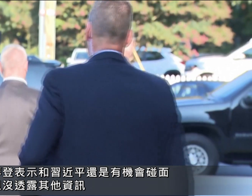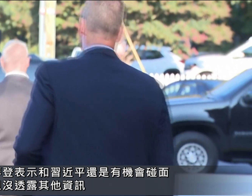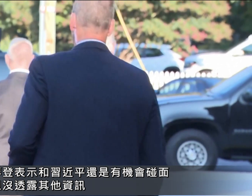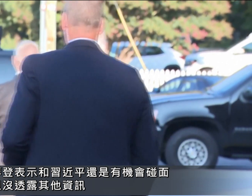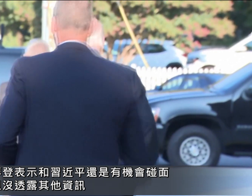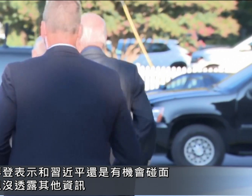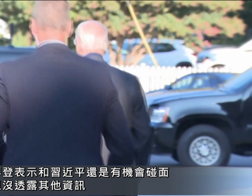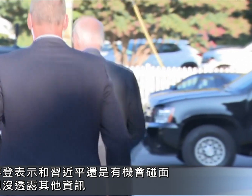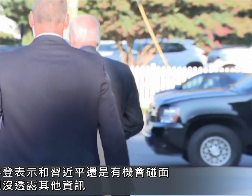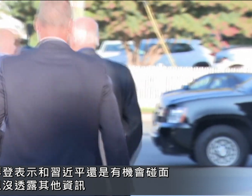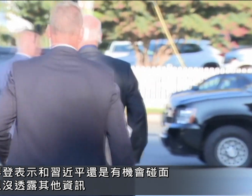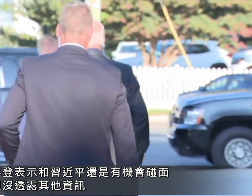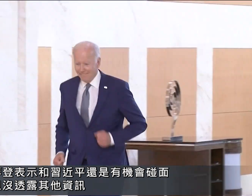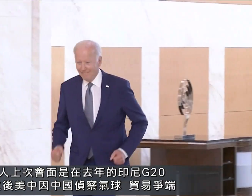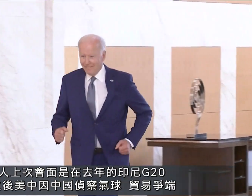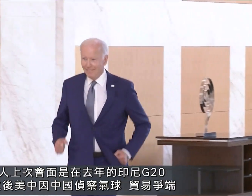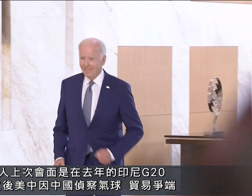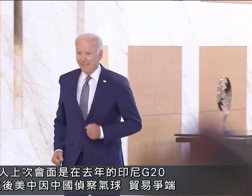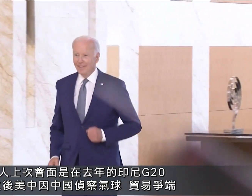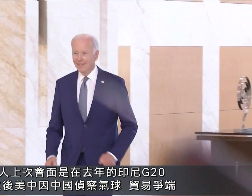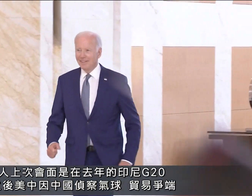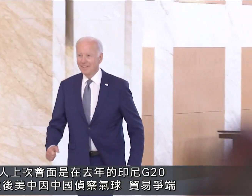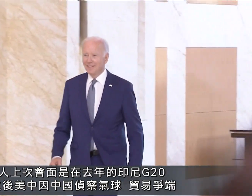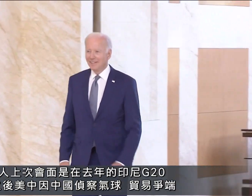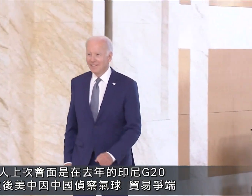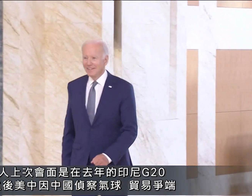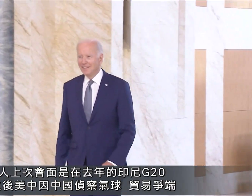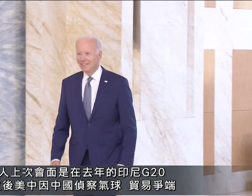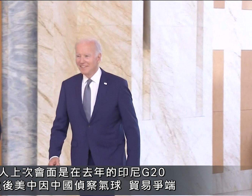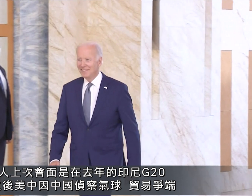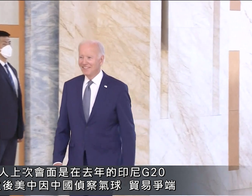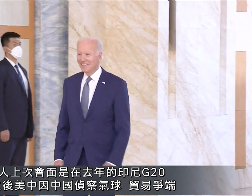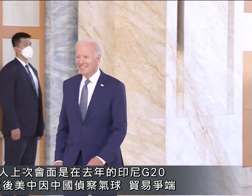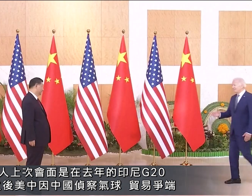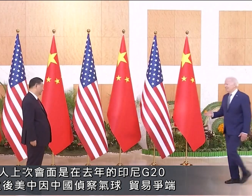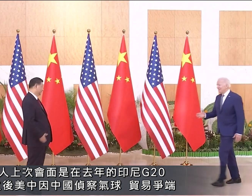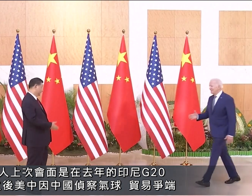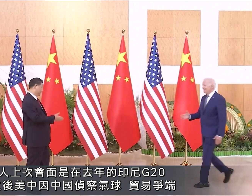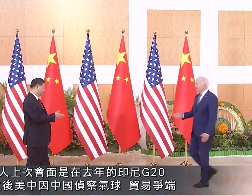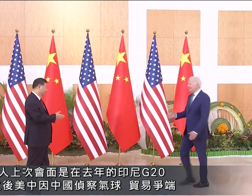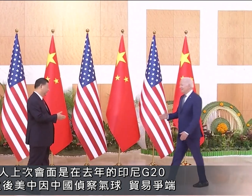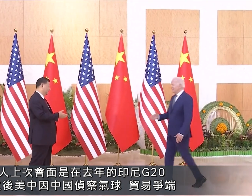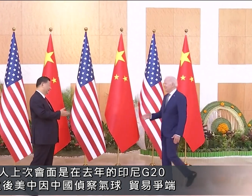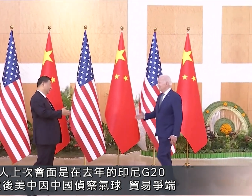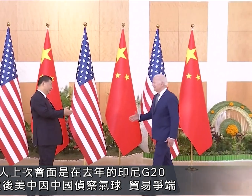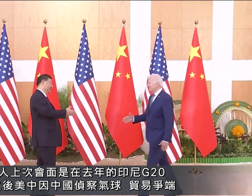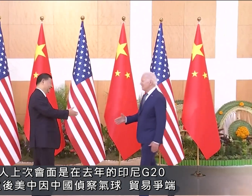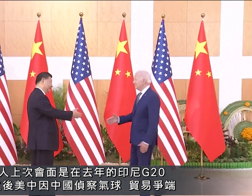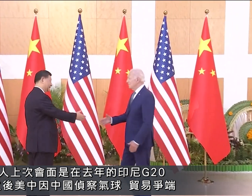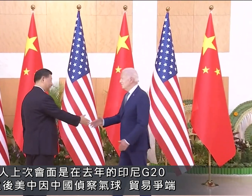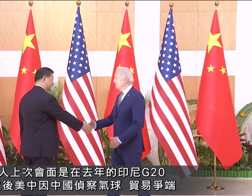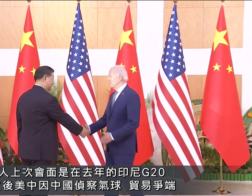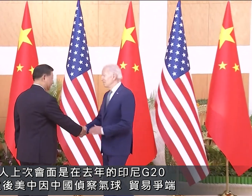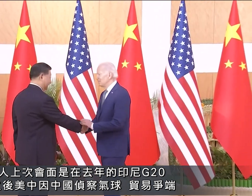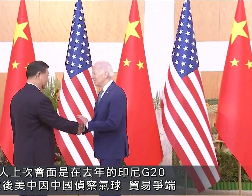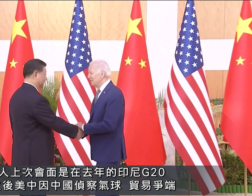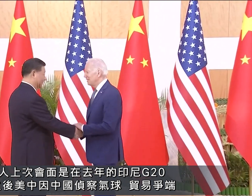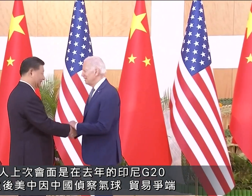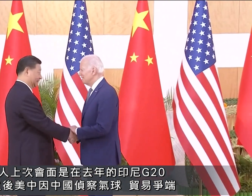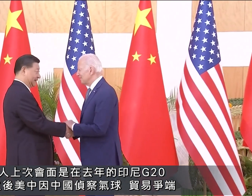露其他资讯。两人上次会面是在去年的印尼 G20 之后，美中因中国侦察气球、贸易争端、台